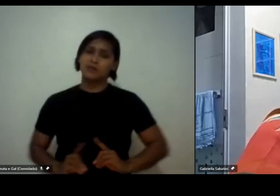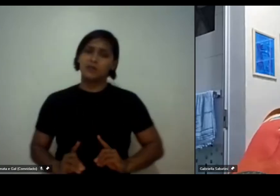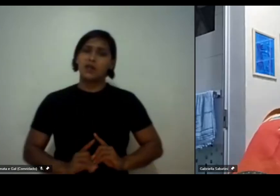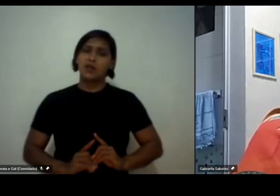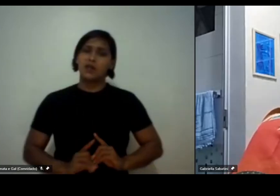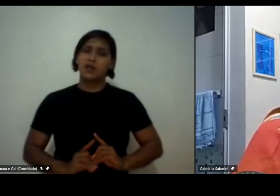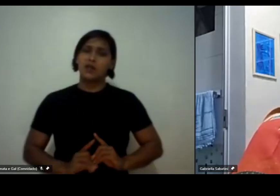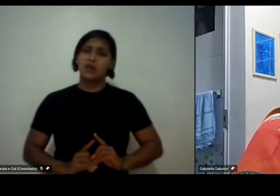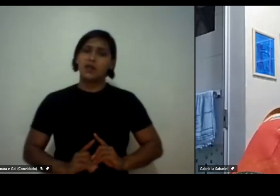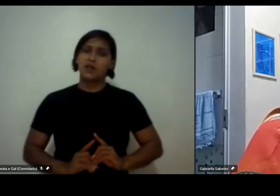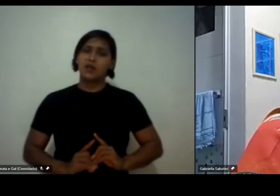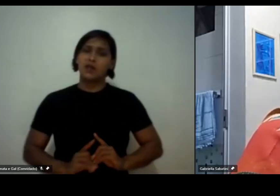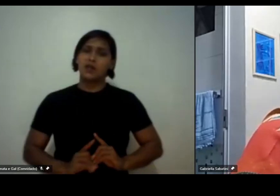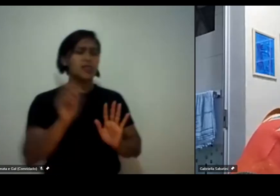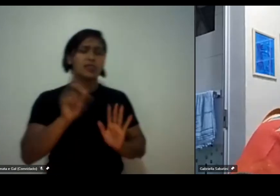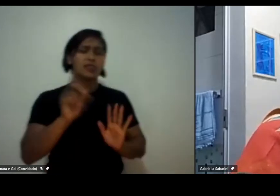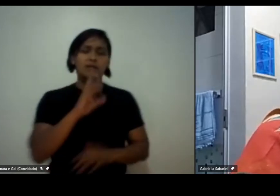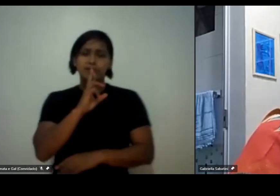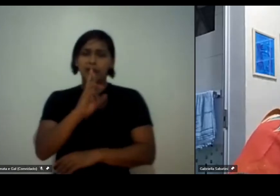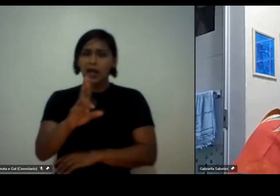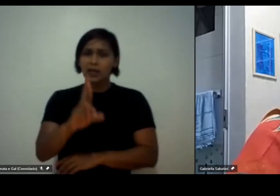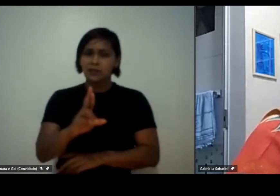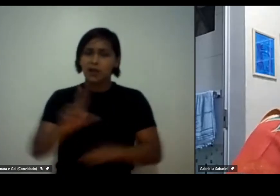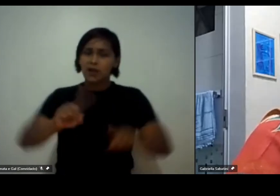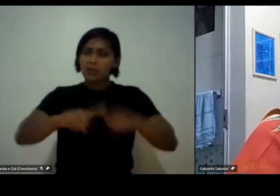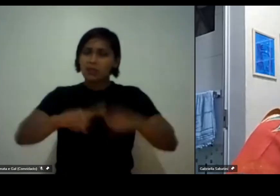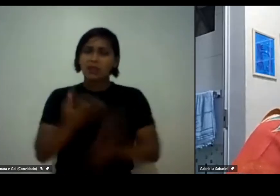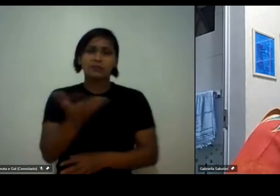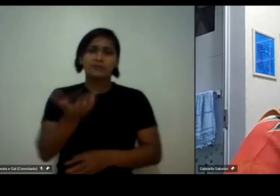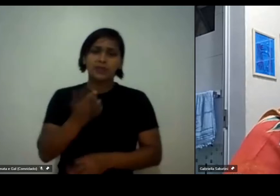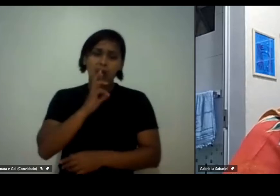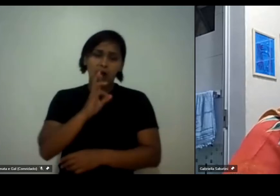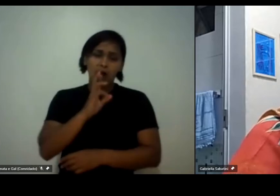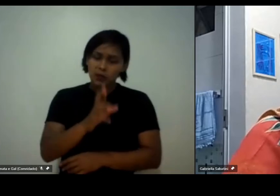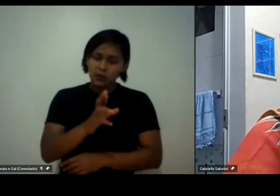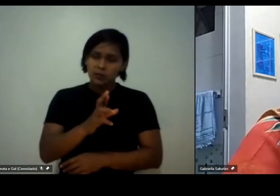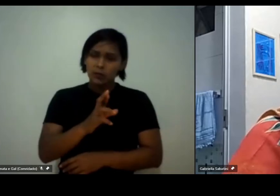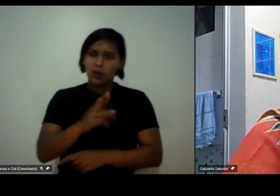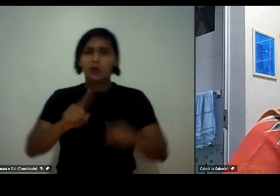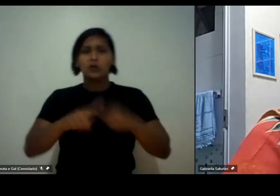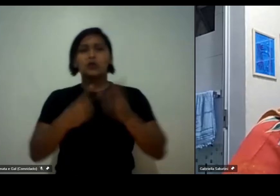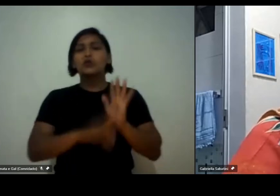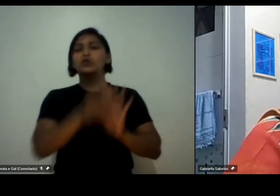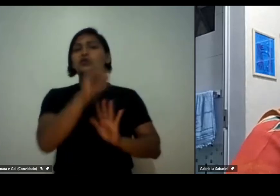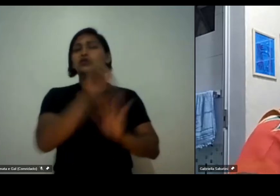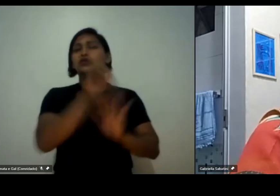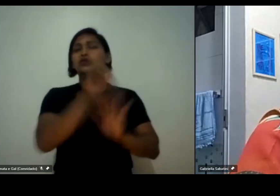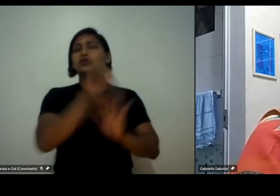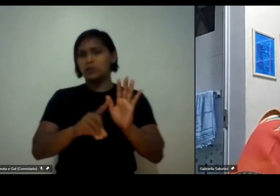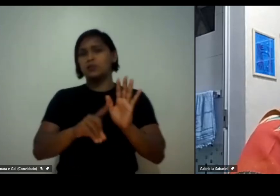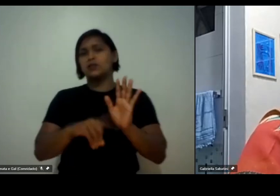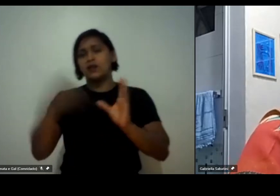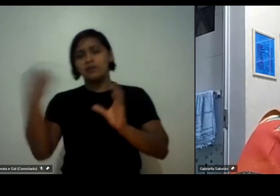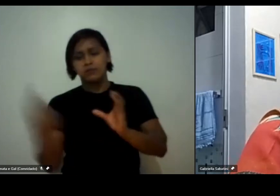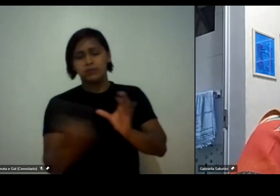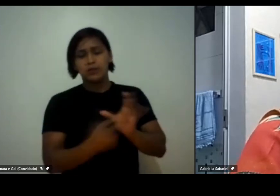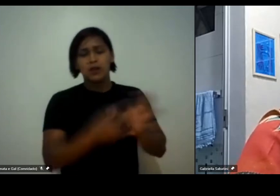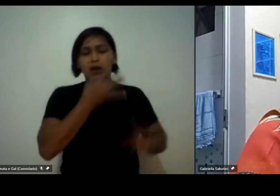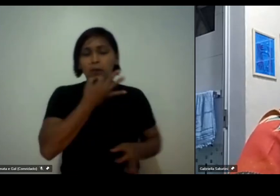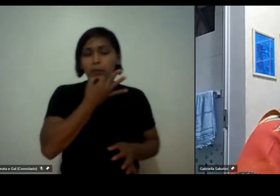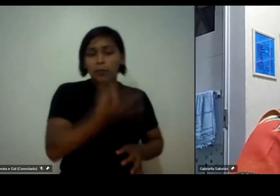devir não é uma solução, sequer se pretende como um lado melhor do direito. O direito devir é um palpite